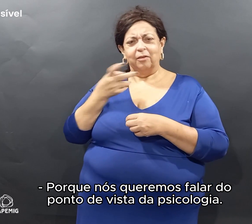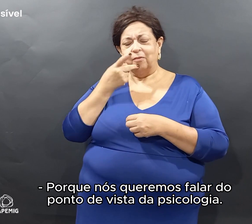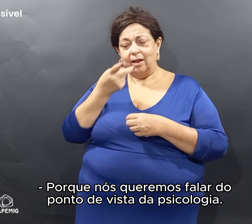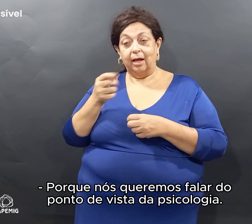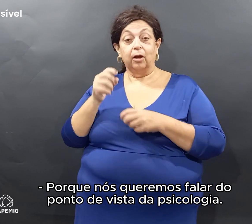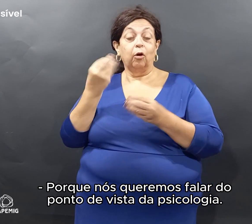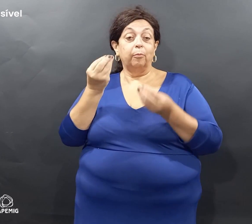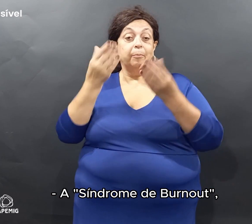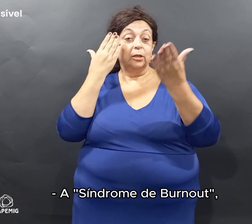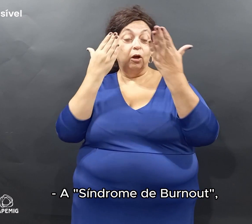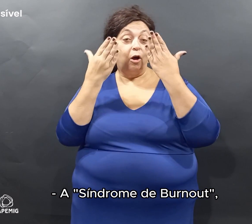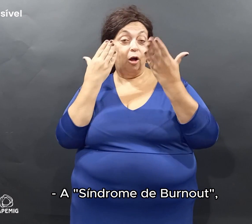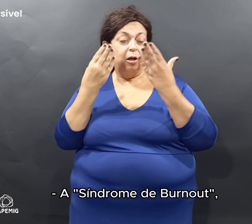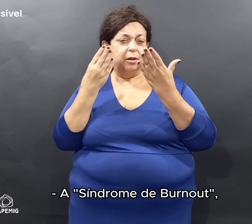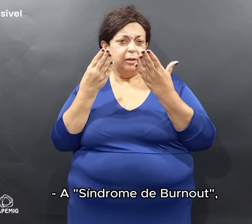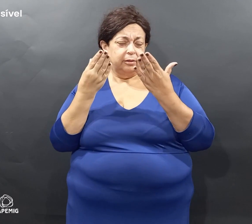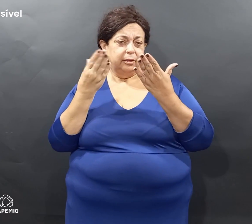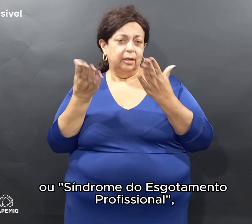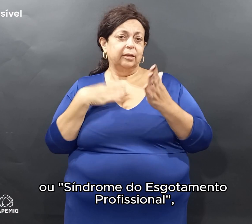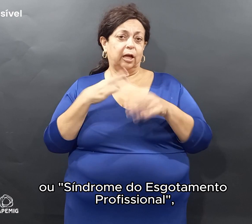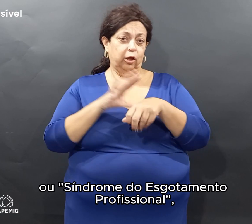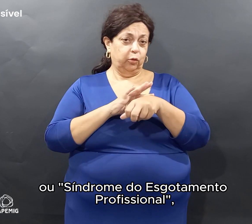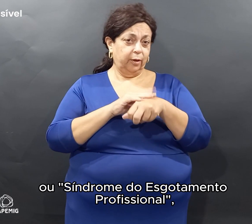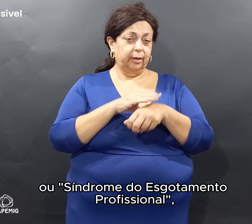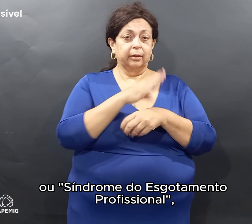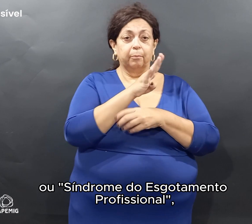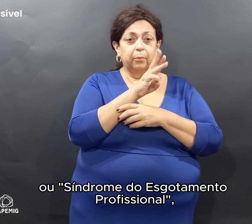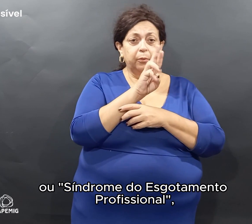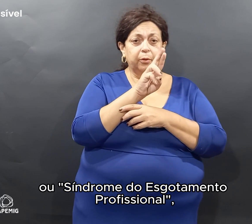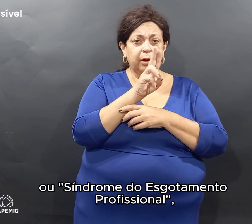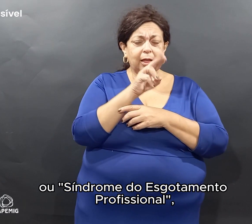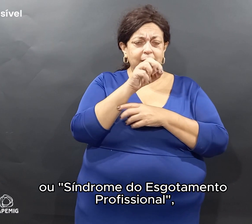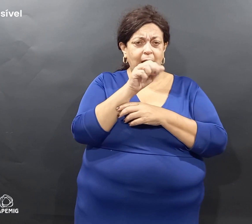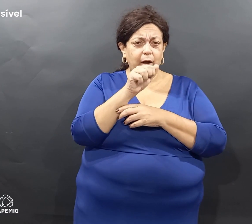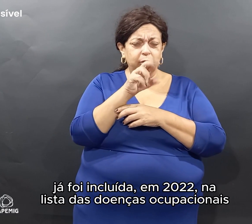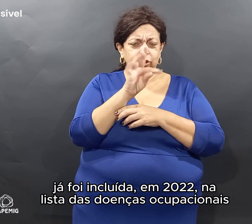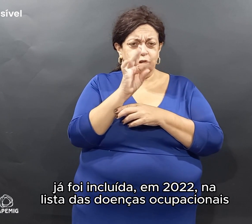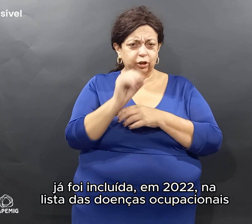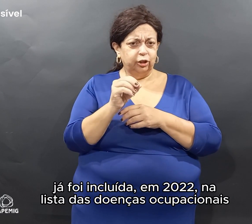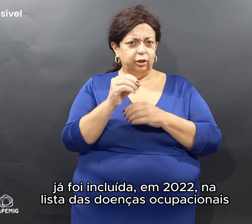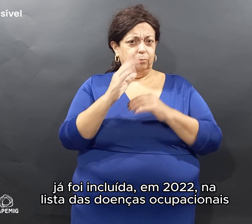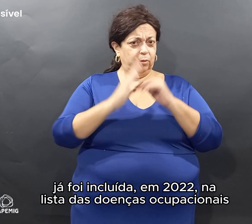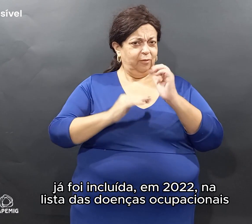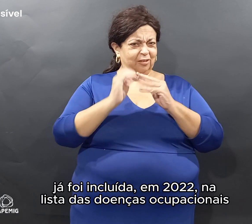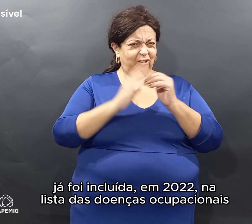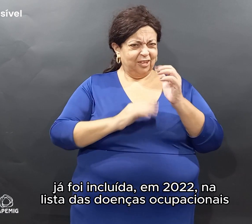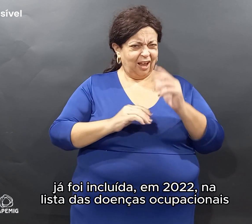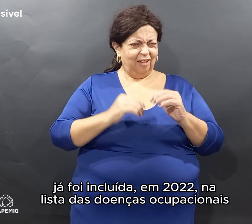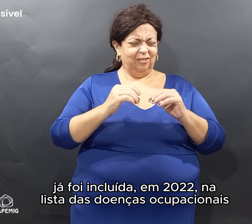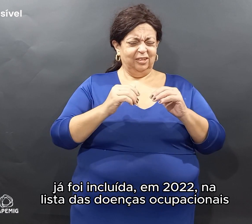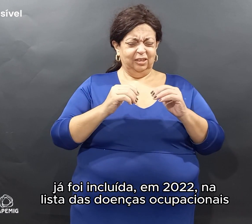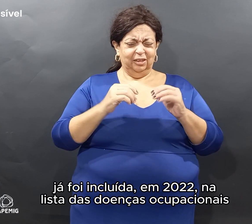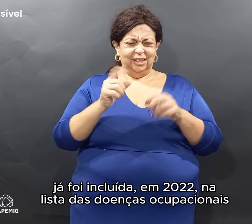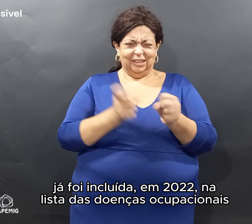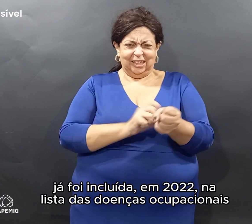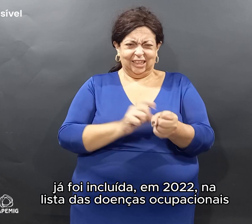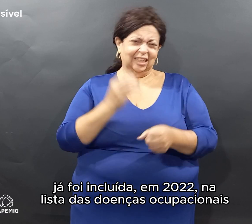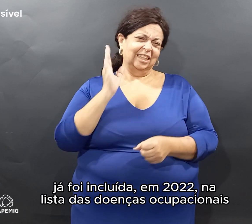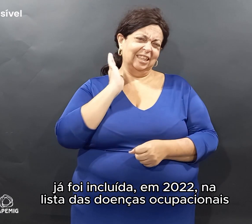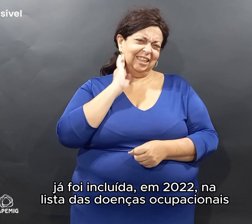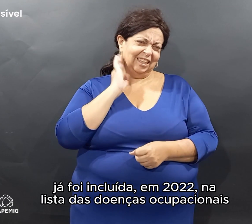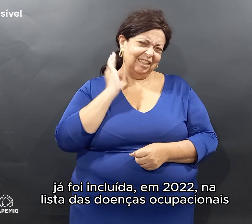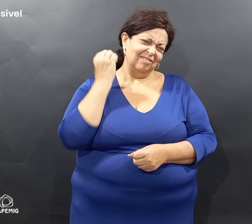vista da psicologia. A síndrome de burnout, ou síndrome do esgotamento profissional, já foi incluída em 2022 na lista das